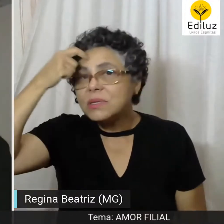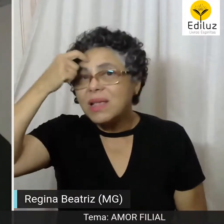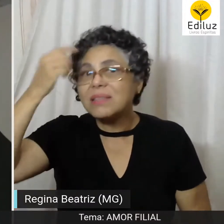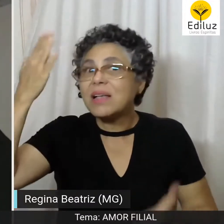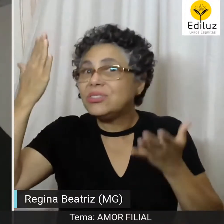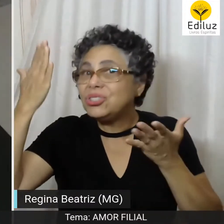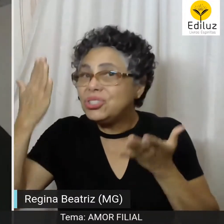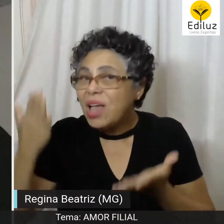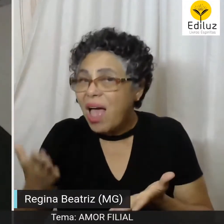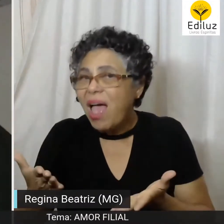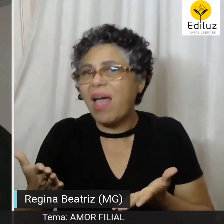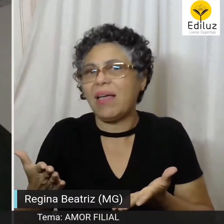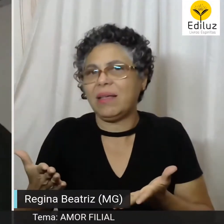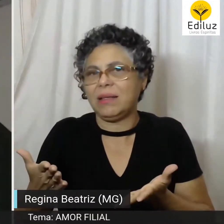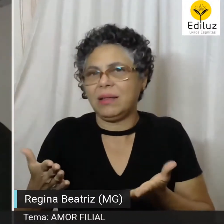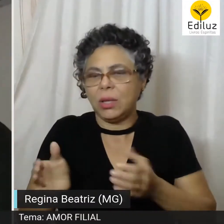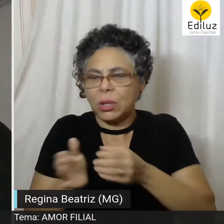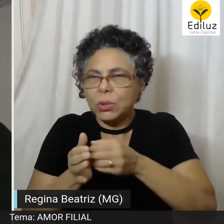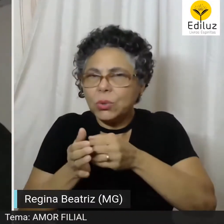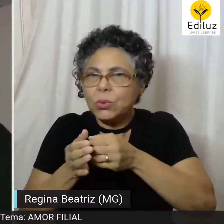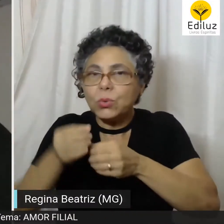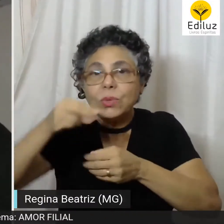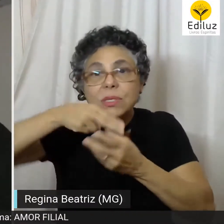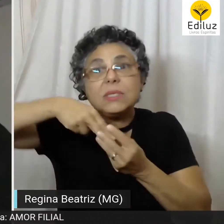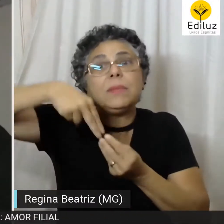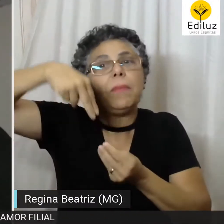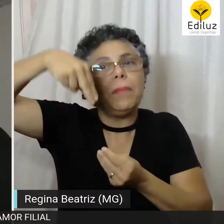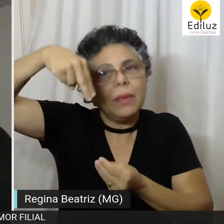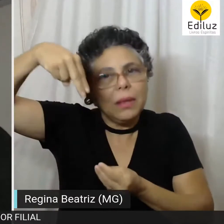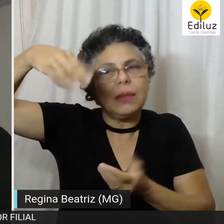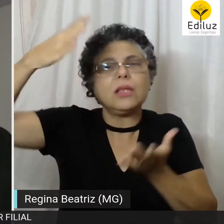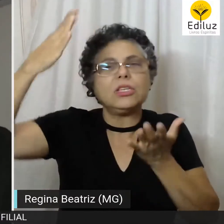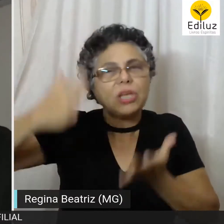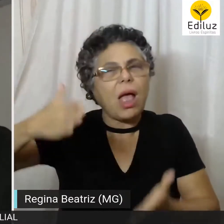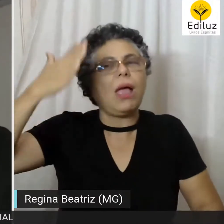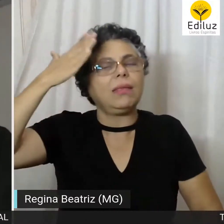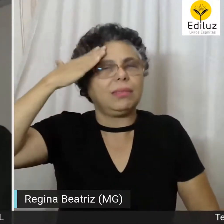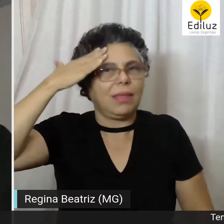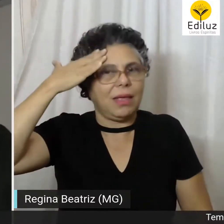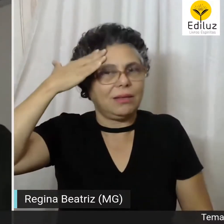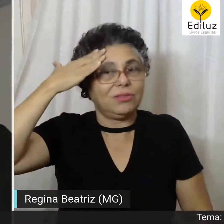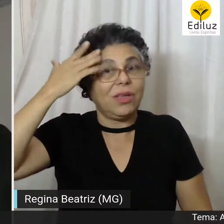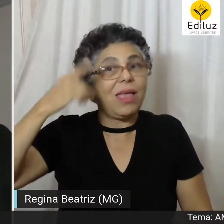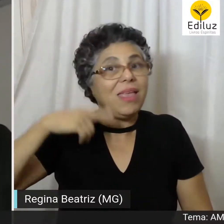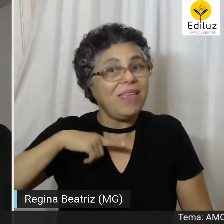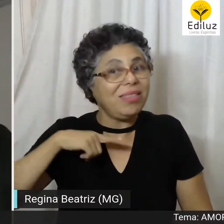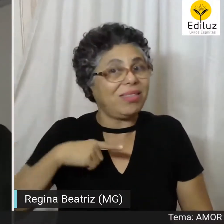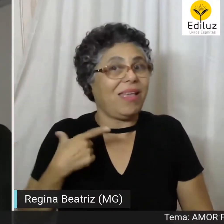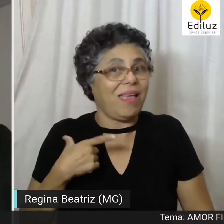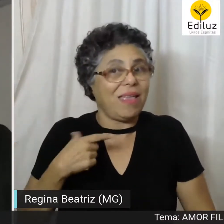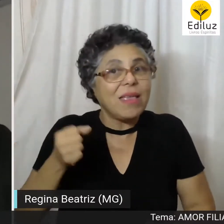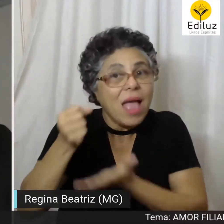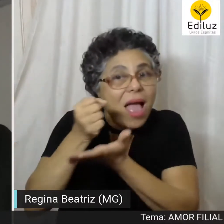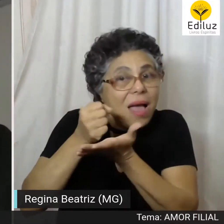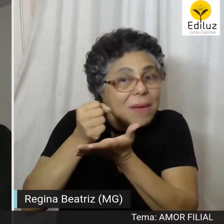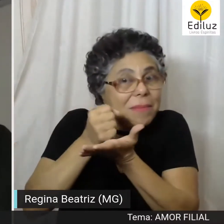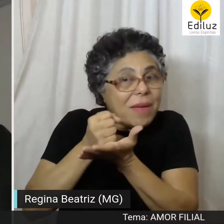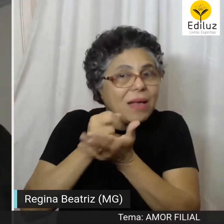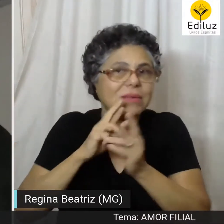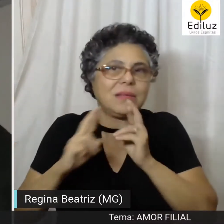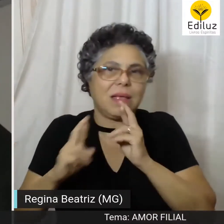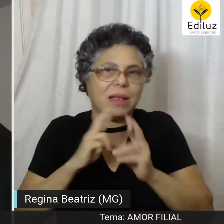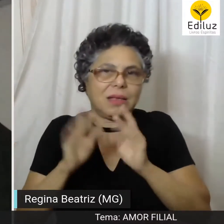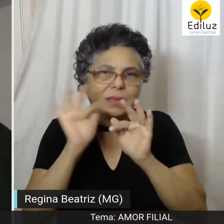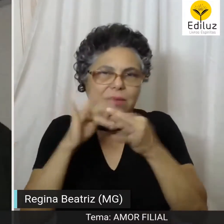né, desse ser, desse espírito, e baliza as relações